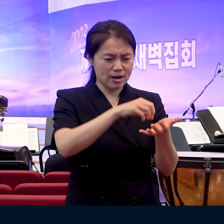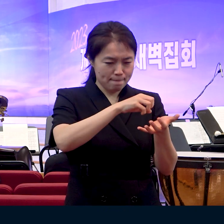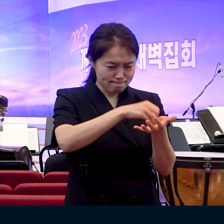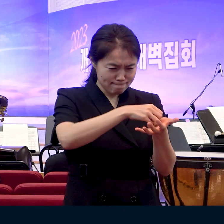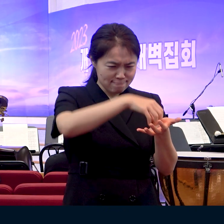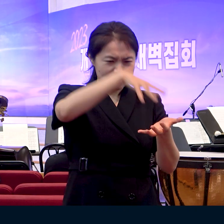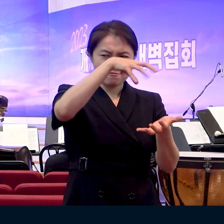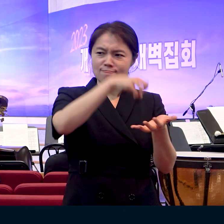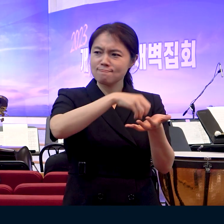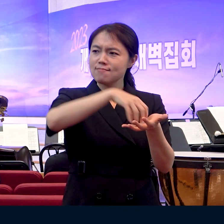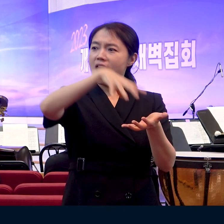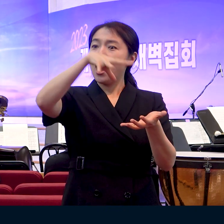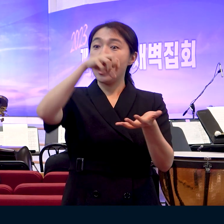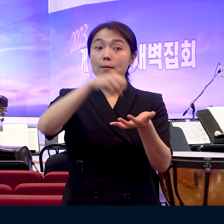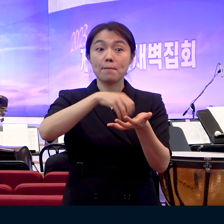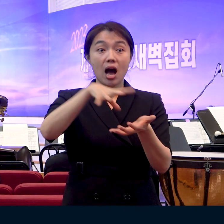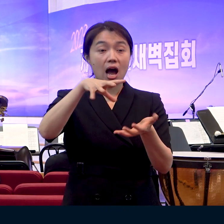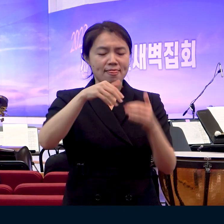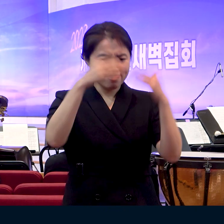부풀 때까지 멈추지 않습니다.